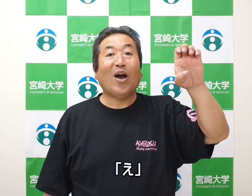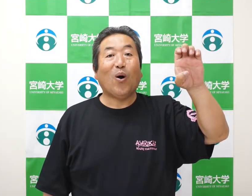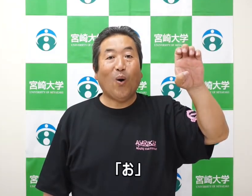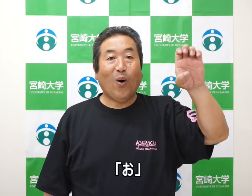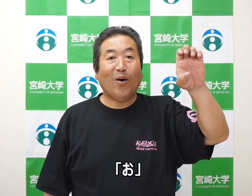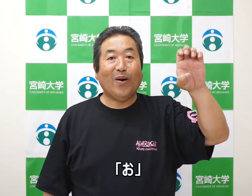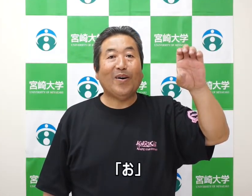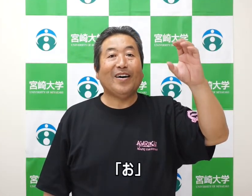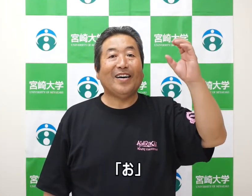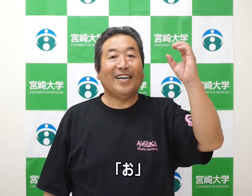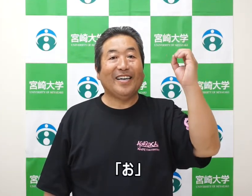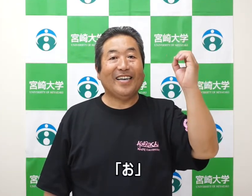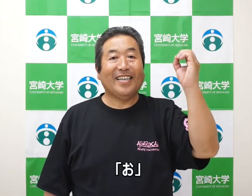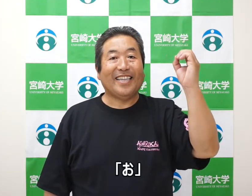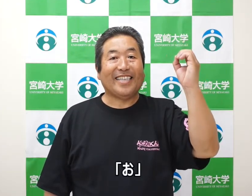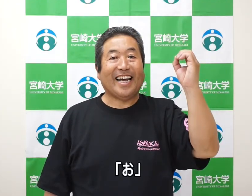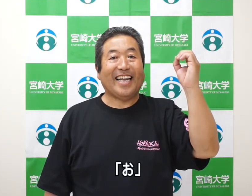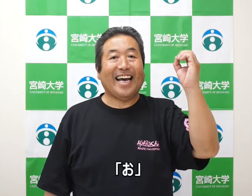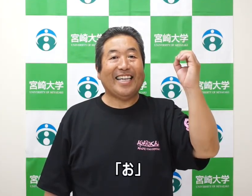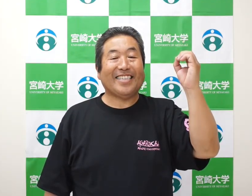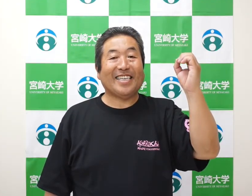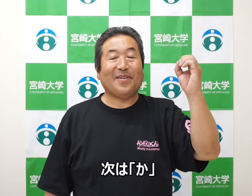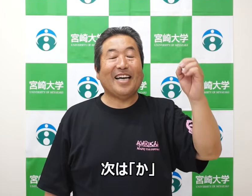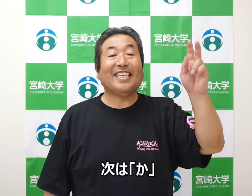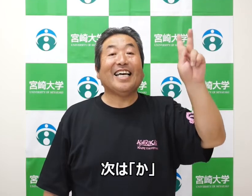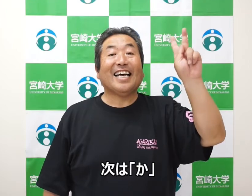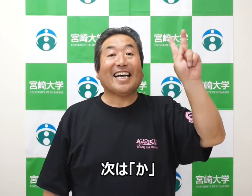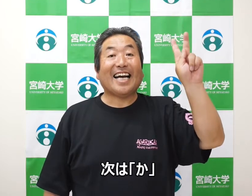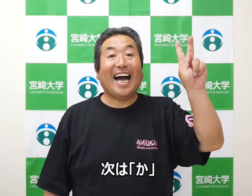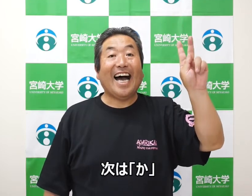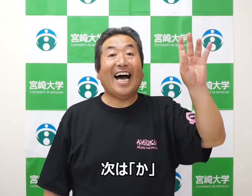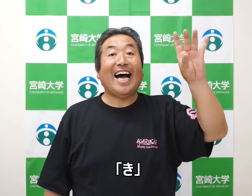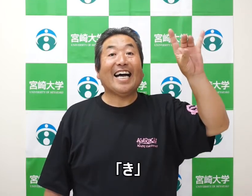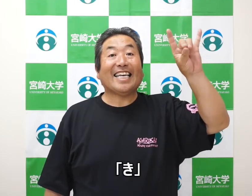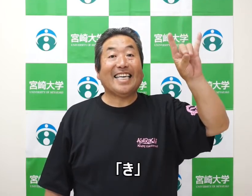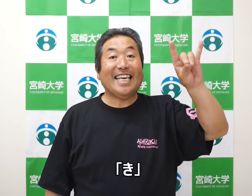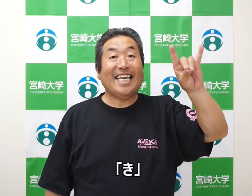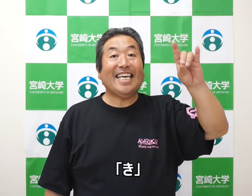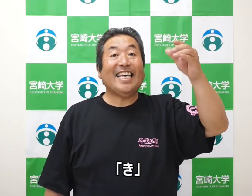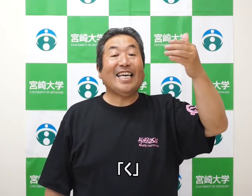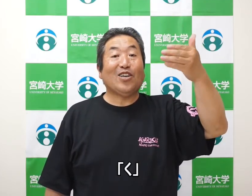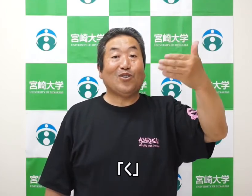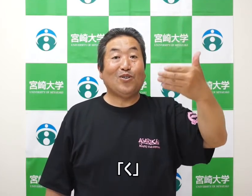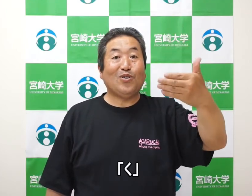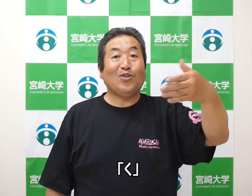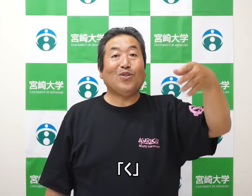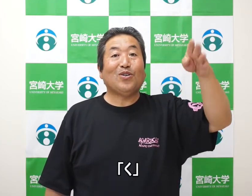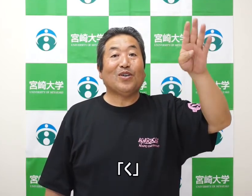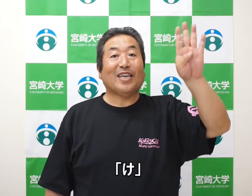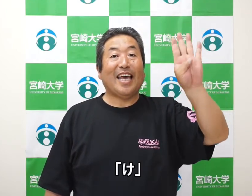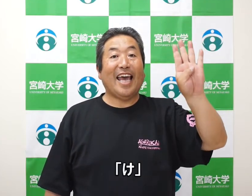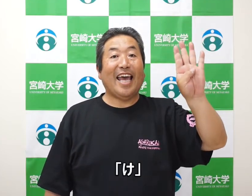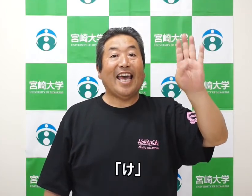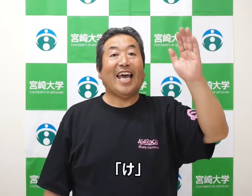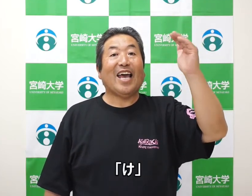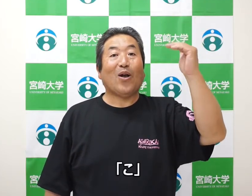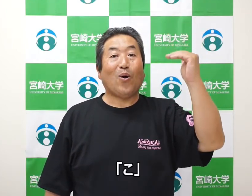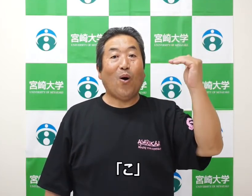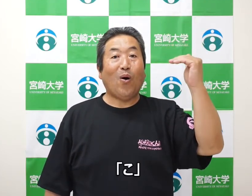お。できたかな。次行きます。か、き、く、けこ。